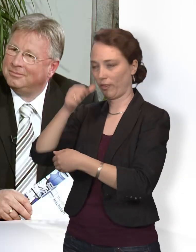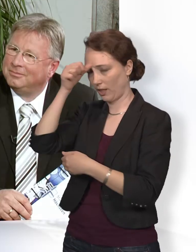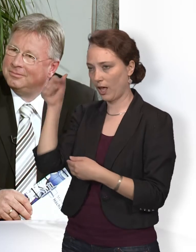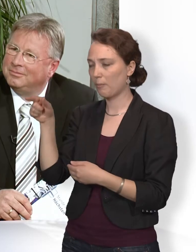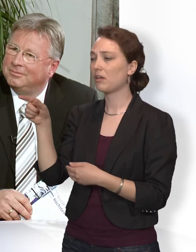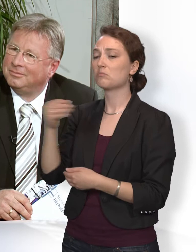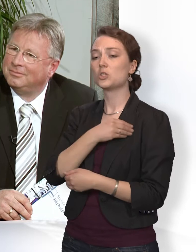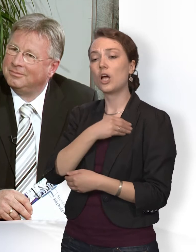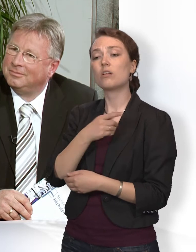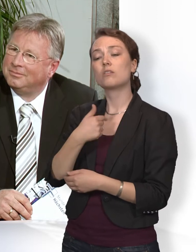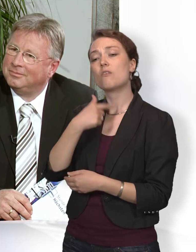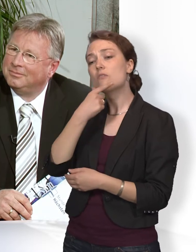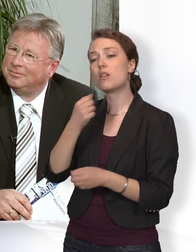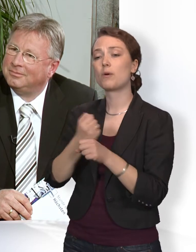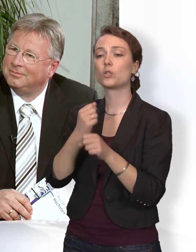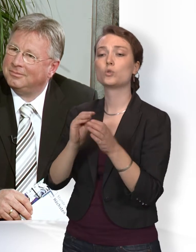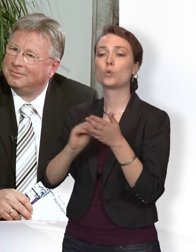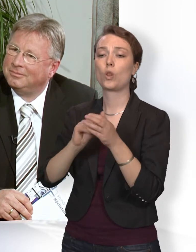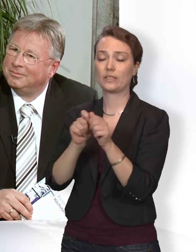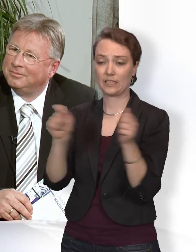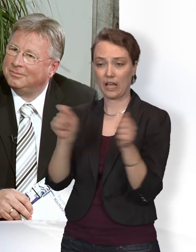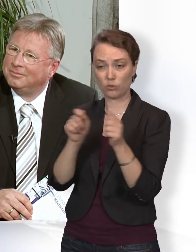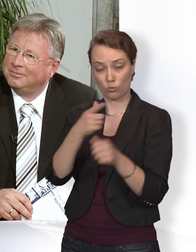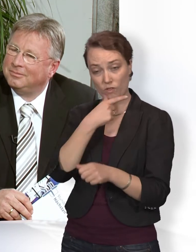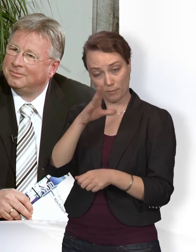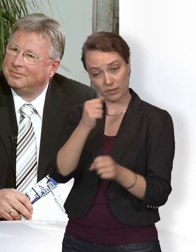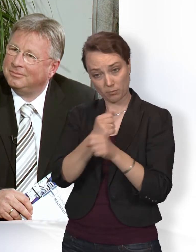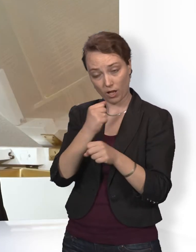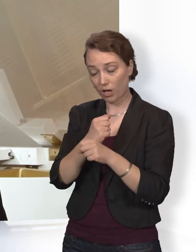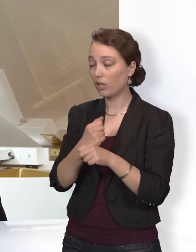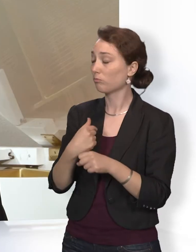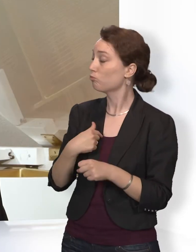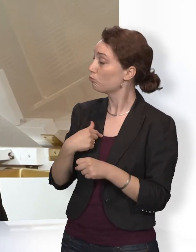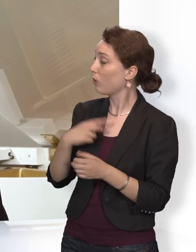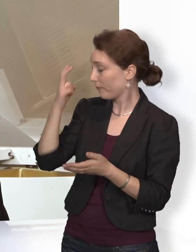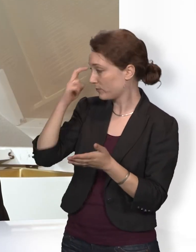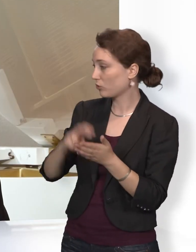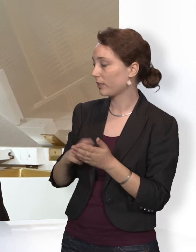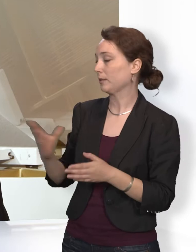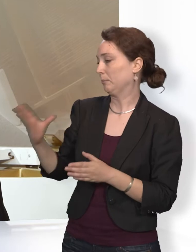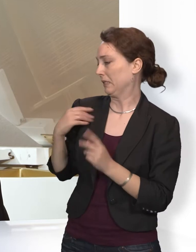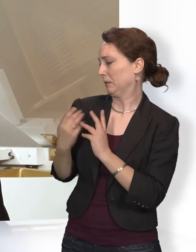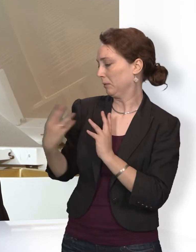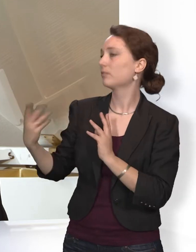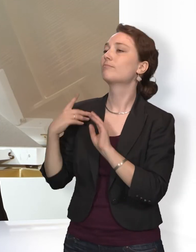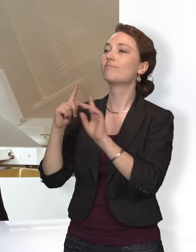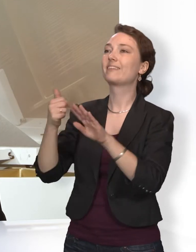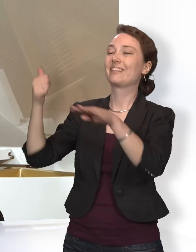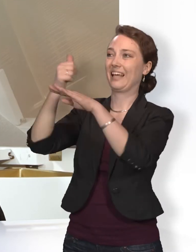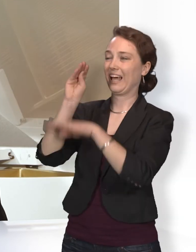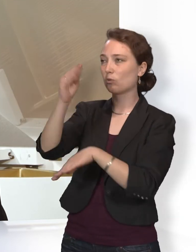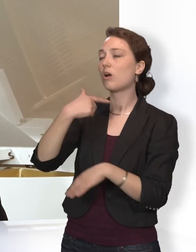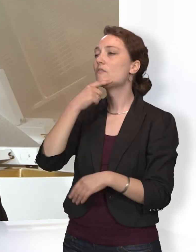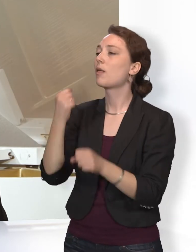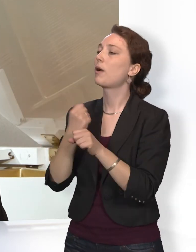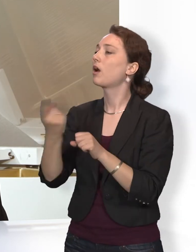mitmachen? Ich wollte. Dann sind wir gemeinsam zu mehreren, zu unserem Direktor gegangen und haben dem gesagt, wir wollen eine